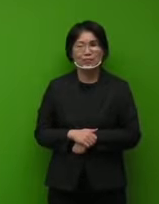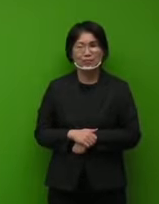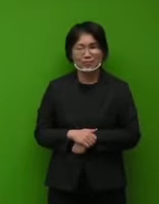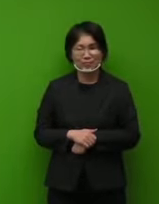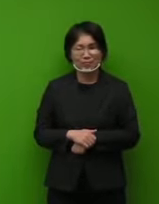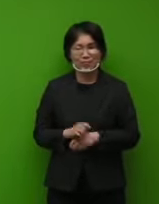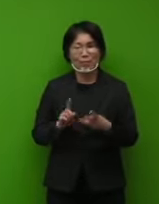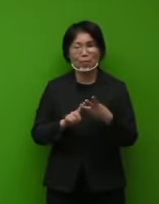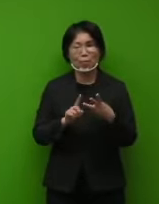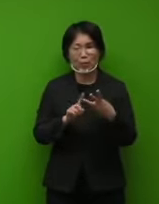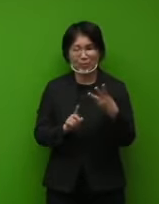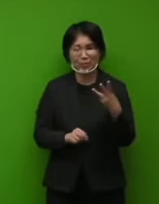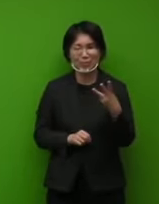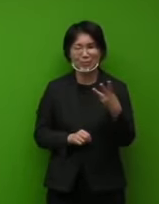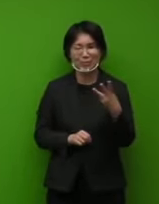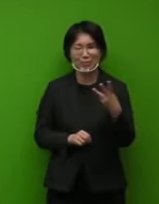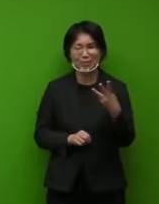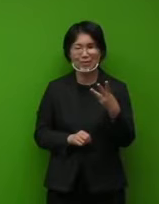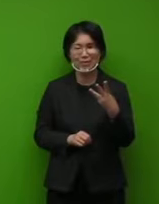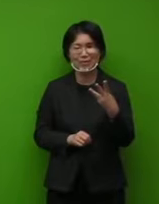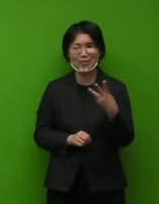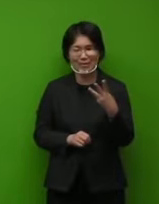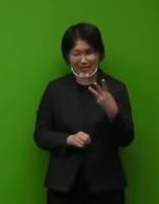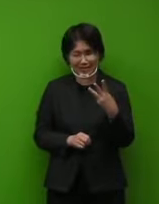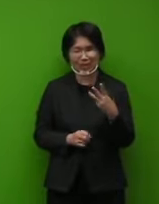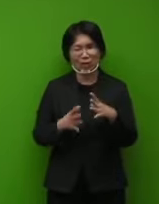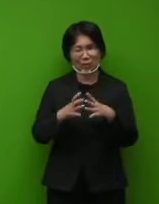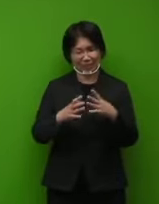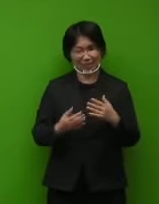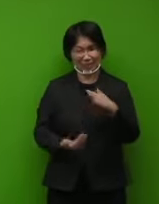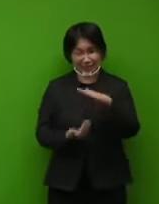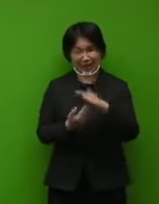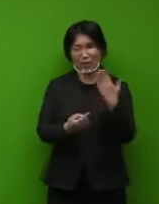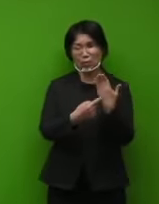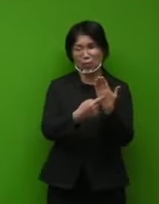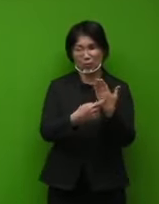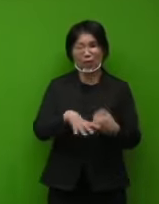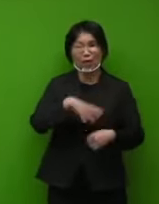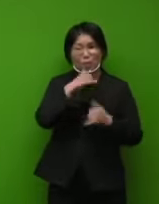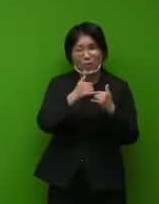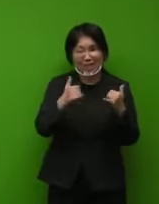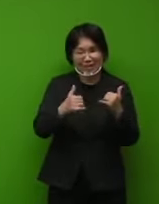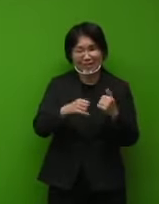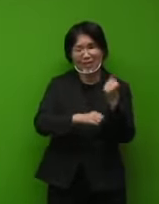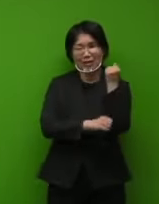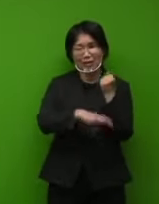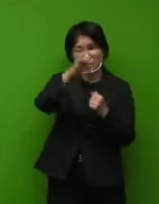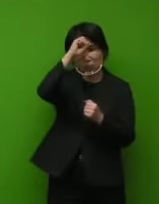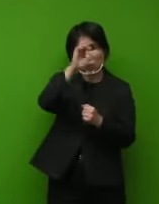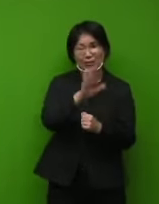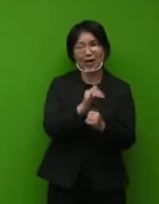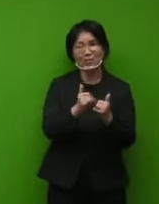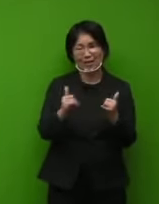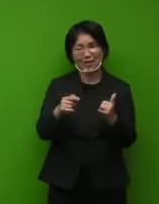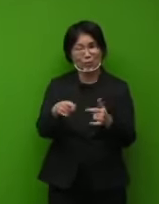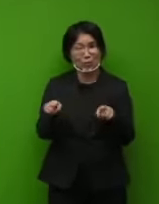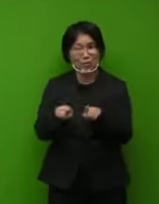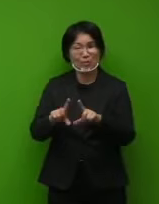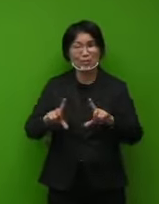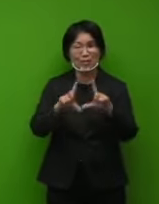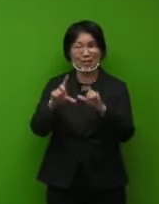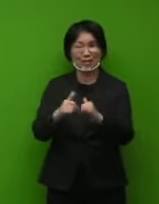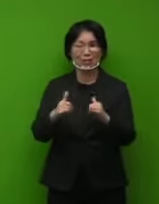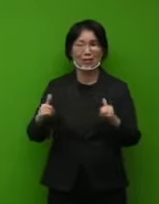もう一つ、最大のポイントでありますけれども、高齢者の方、あるいは基礎疾患をお持ちの方、あるいはその同居の家族の